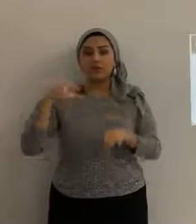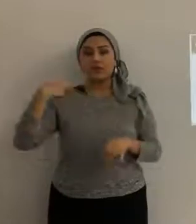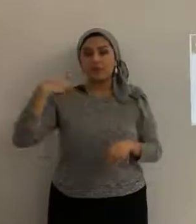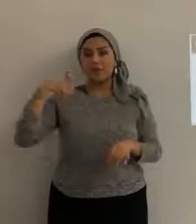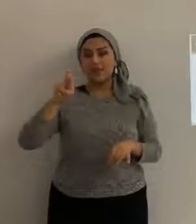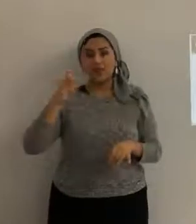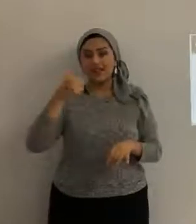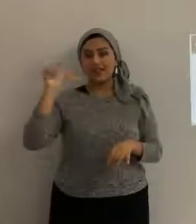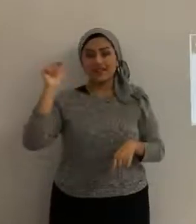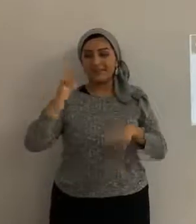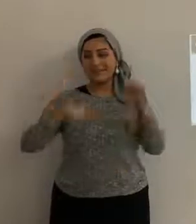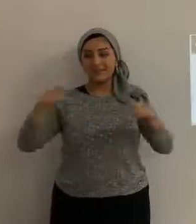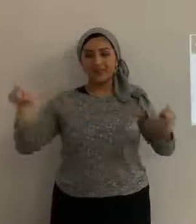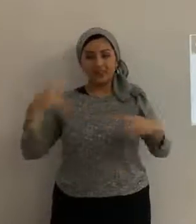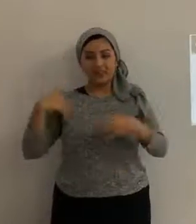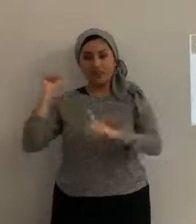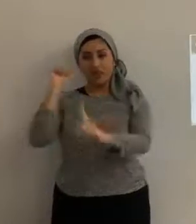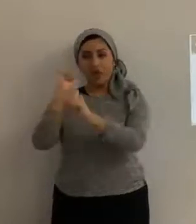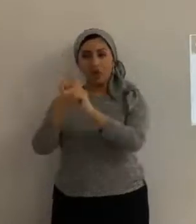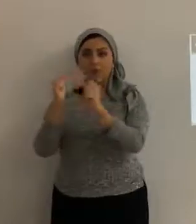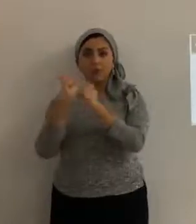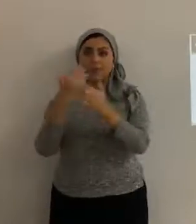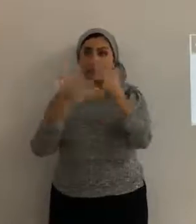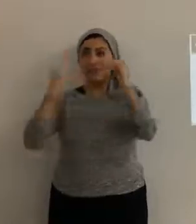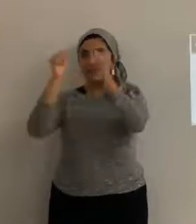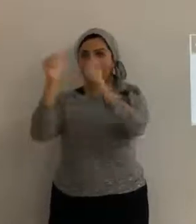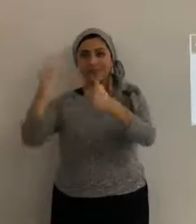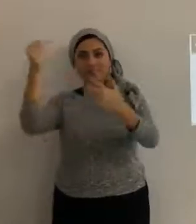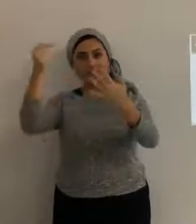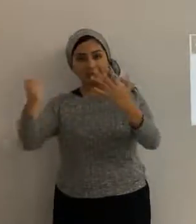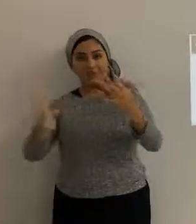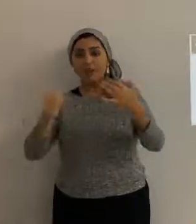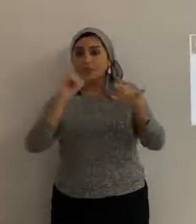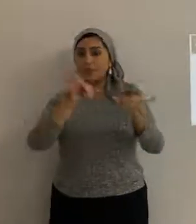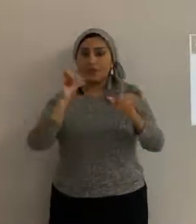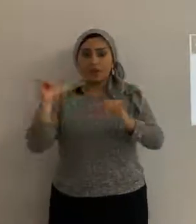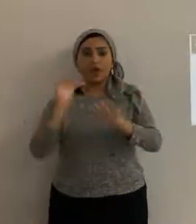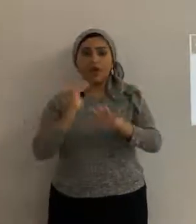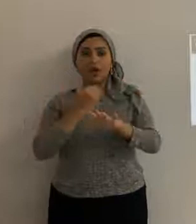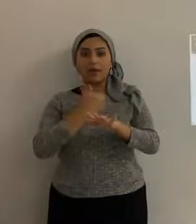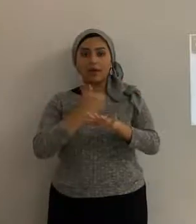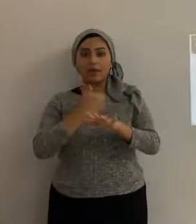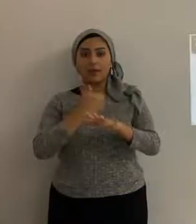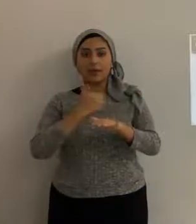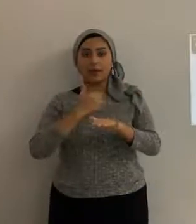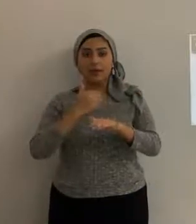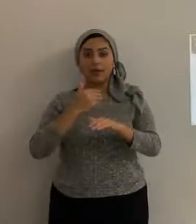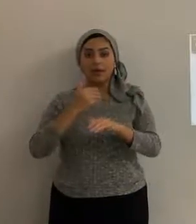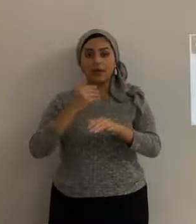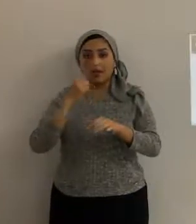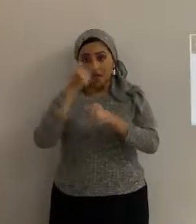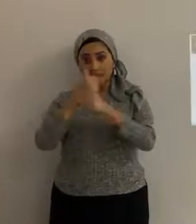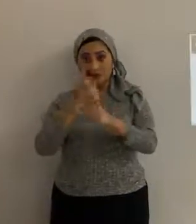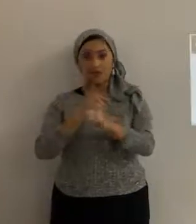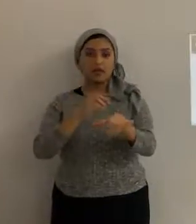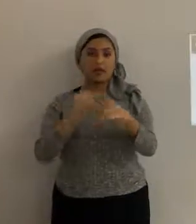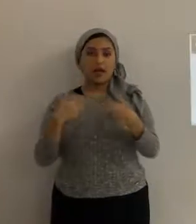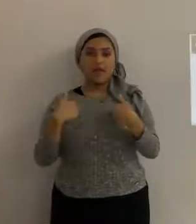han engañado con imágenes y demás, también nuestros amados ajín, hermanos de casa de Judá, han sido